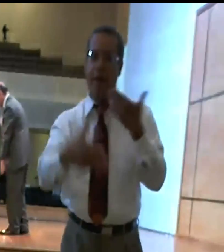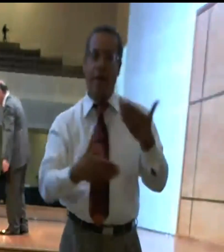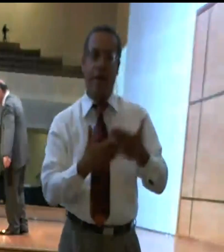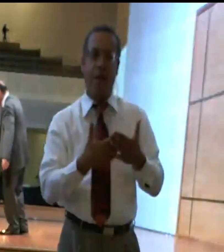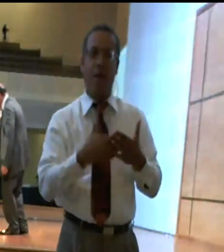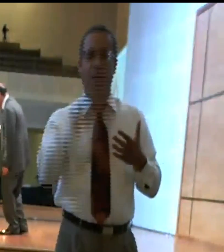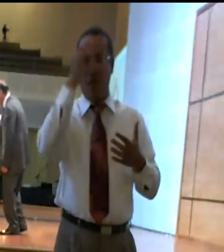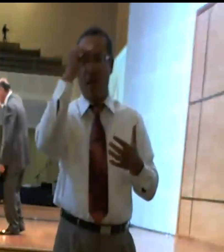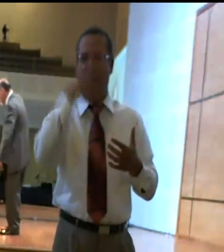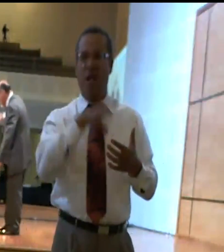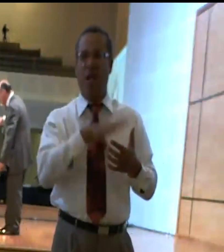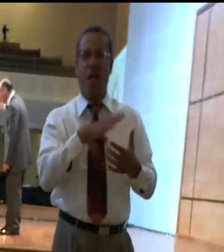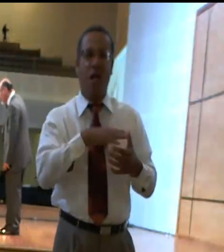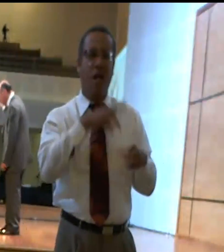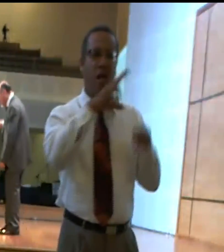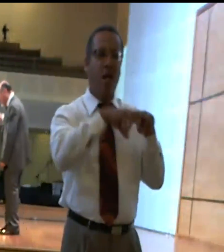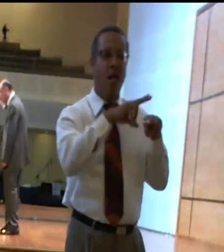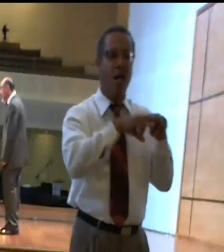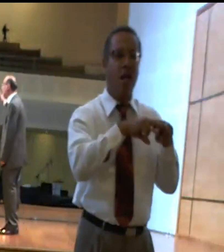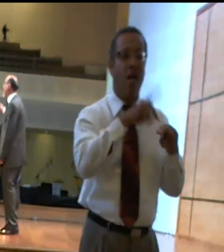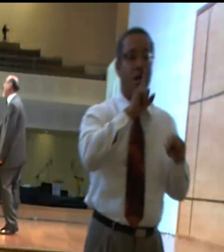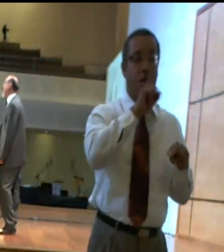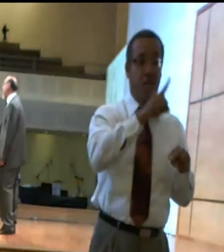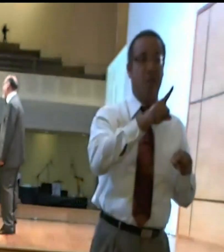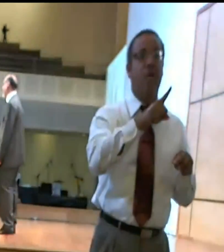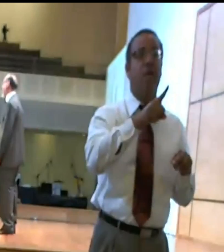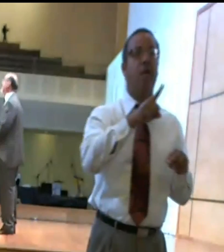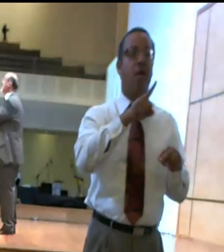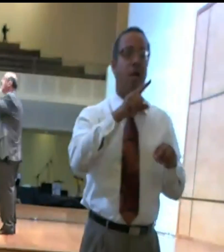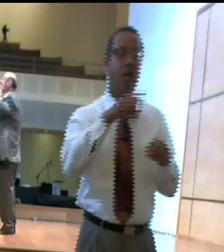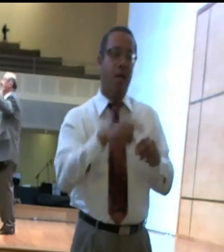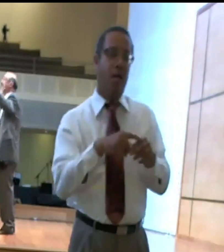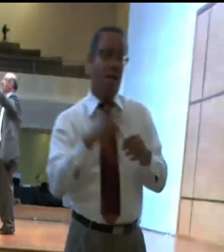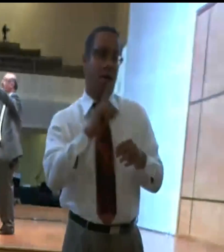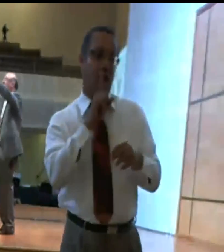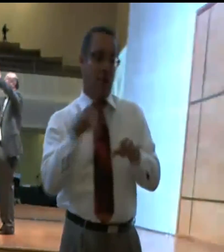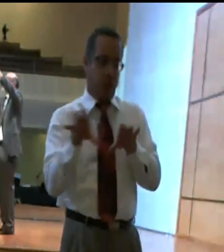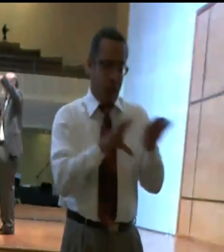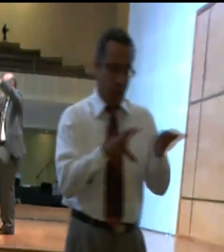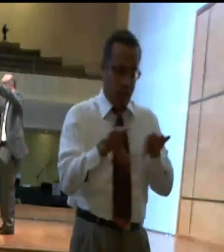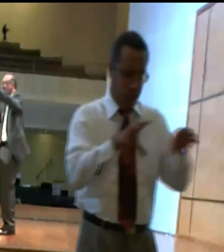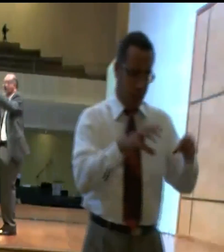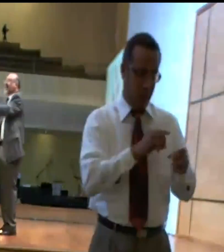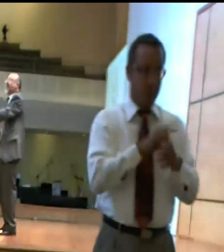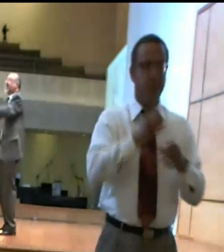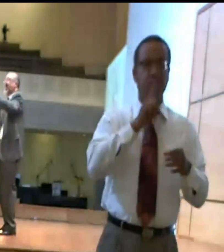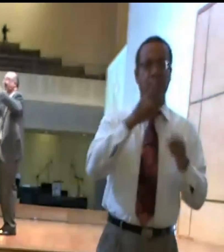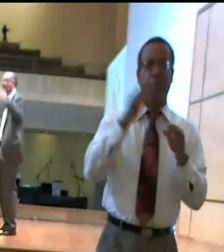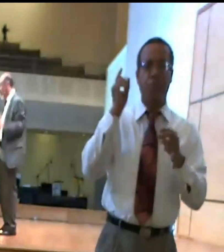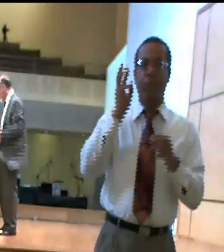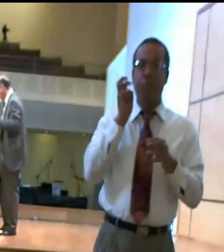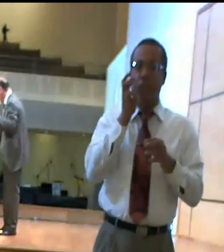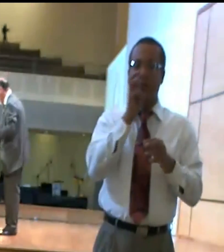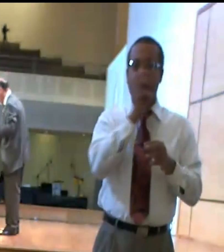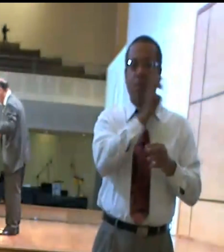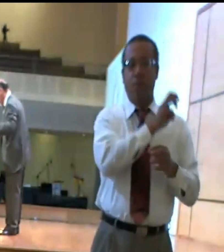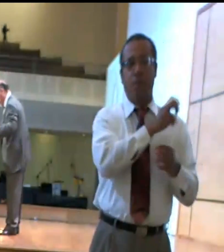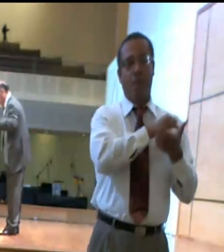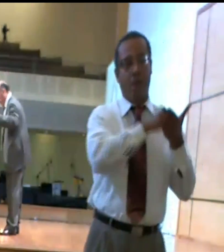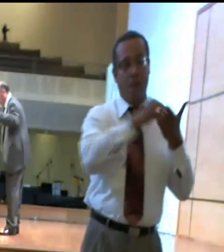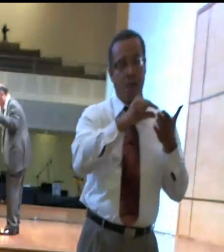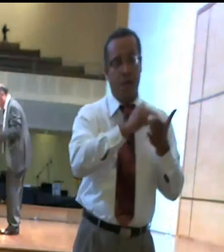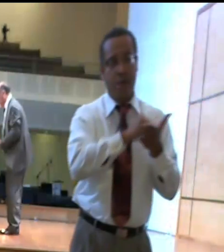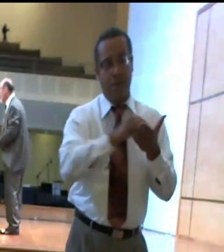hombre sembrare, eso también segará. Así que, y aquí llegamos a la parte extraña de este